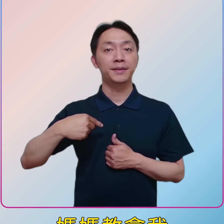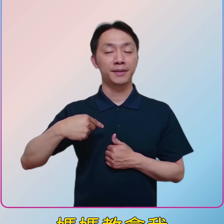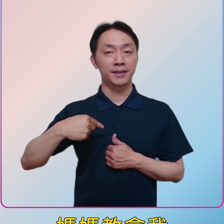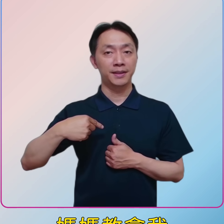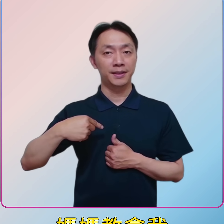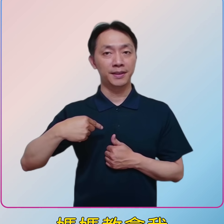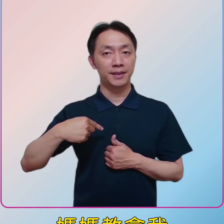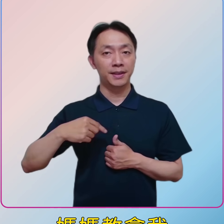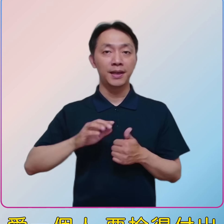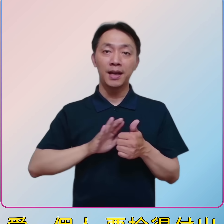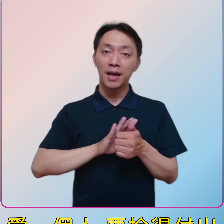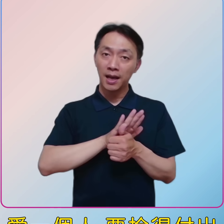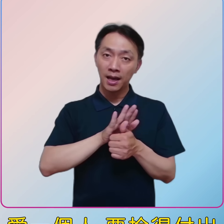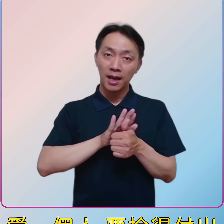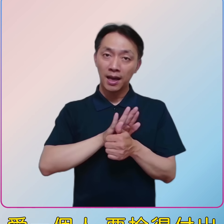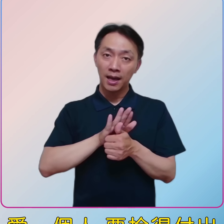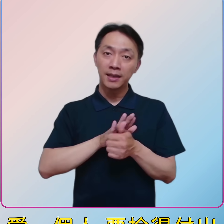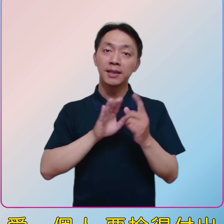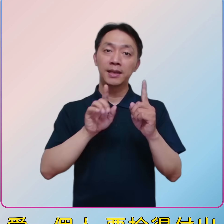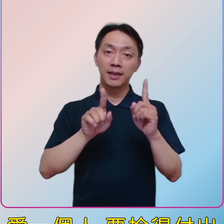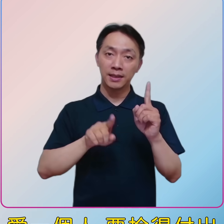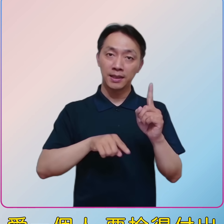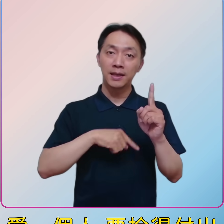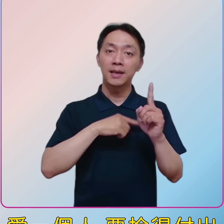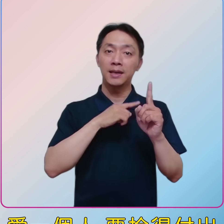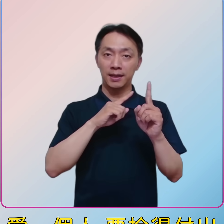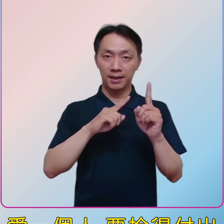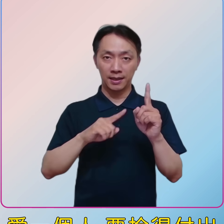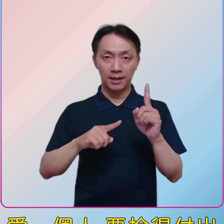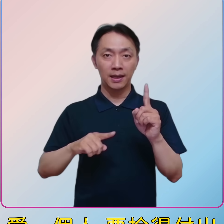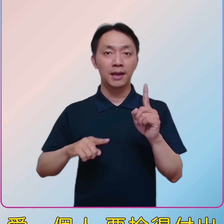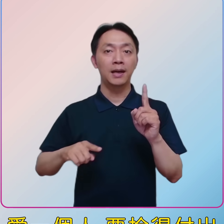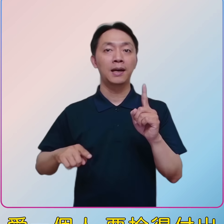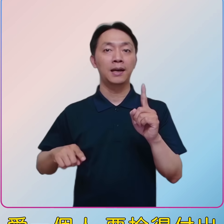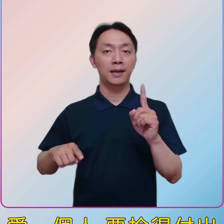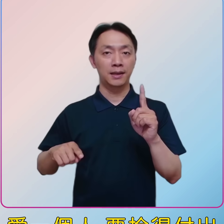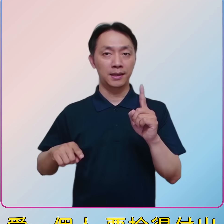我爱一个人